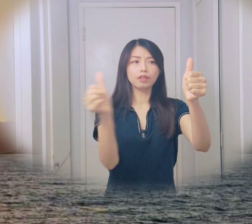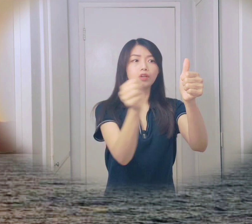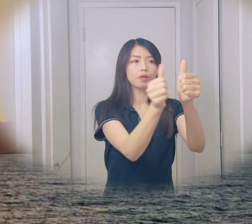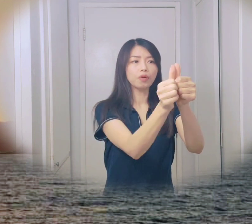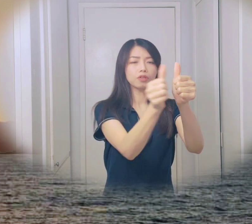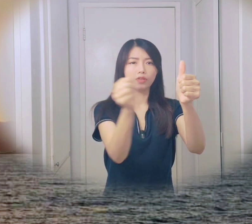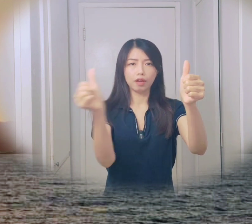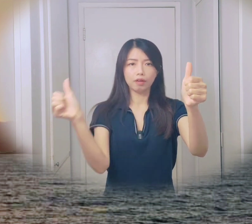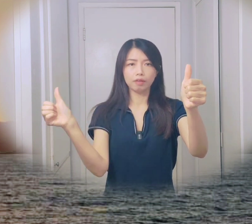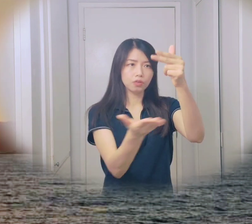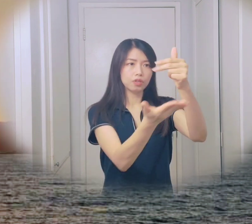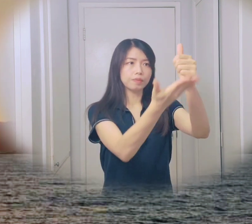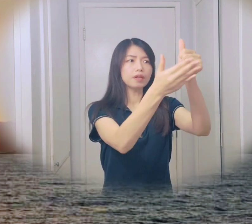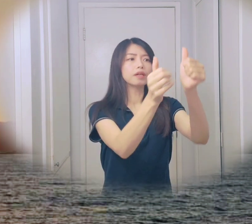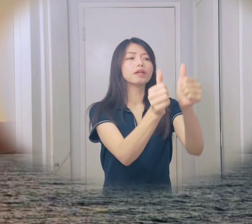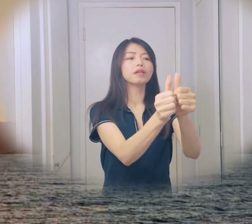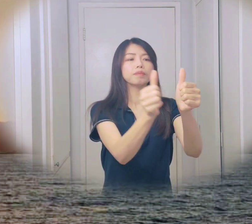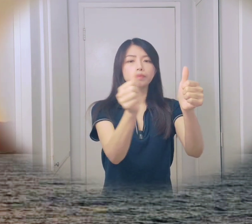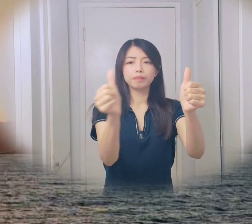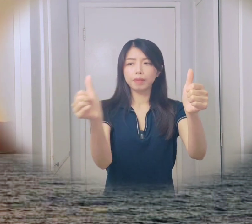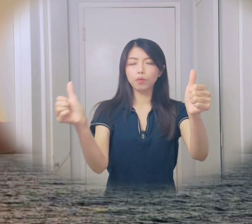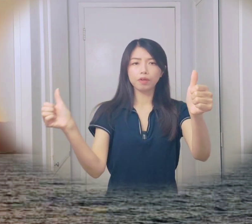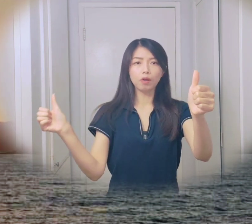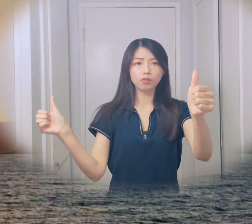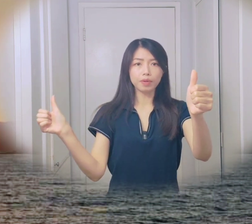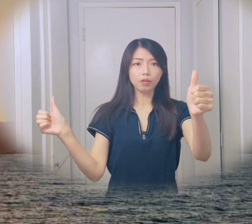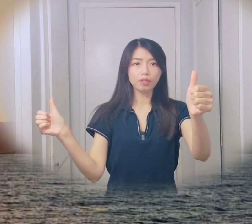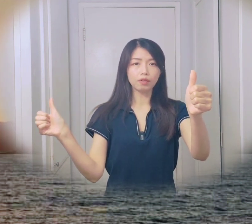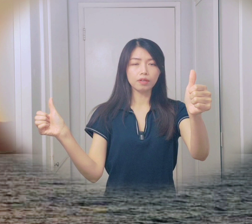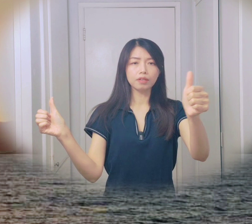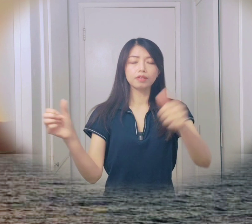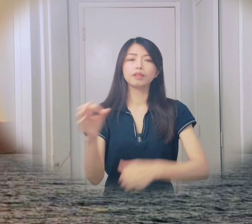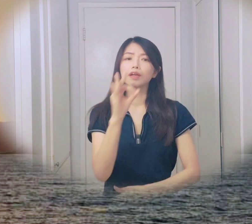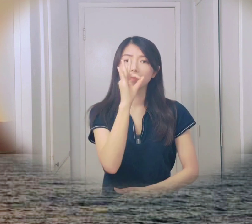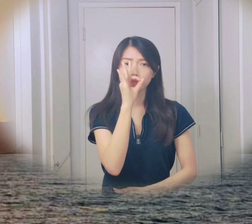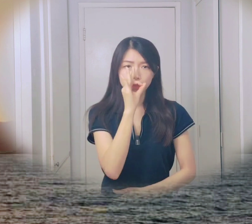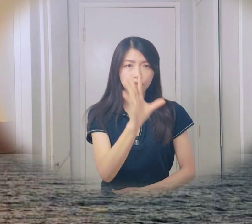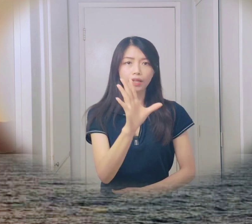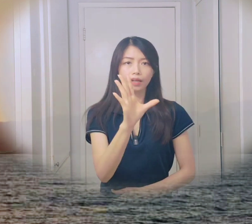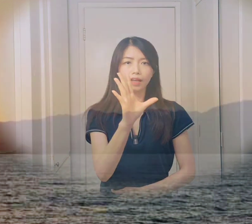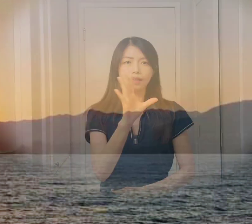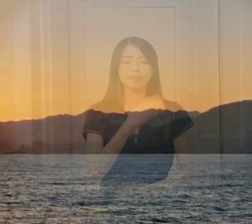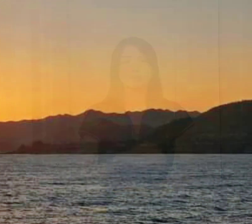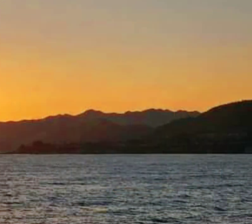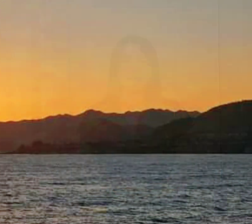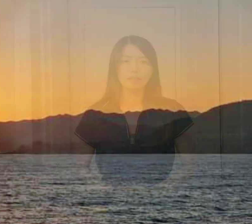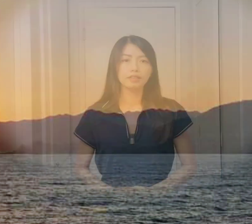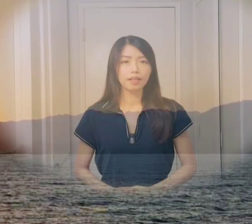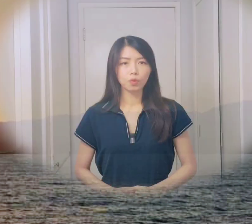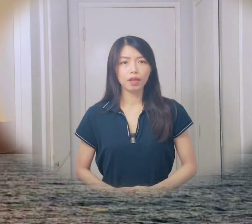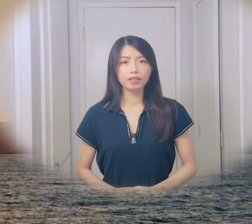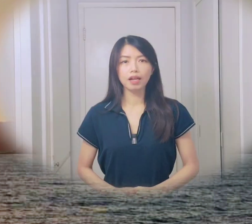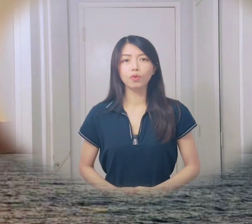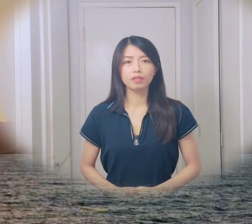빼고선 이렇게 표현하셔도 돼요. 주님을 빼고선, 주님을 떠나서는 불가능하다.